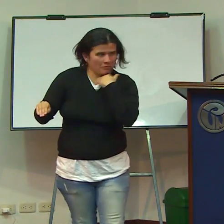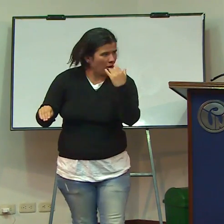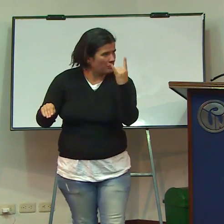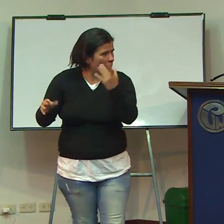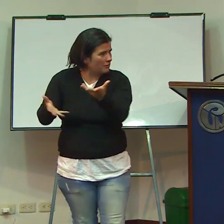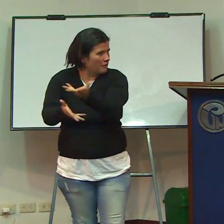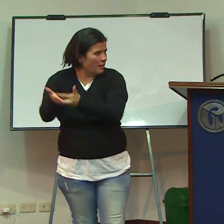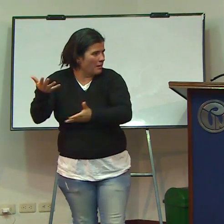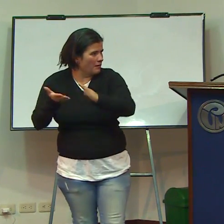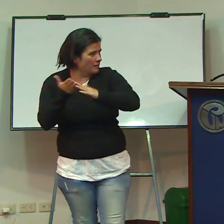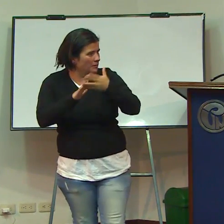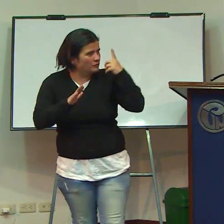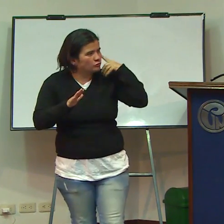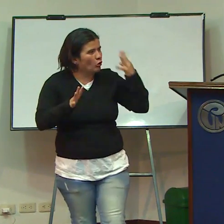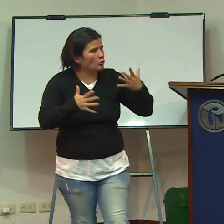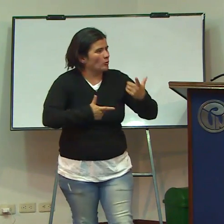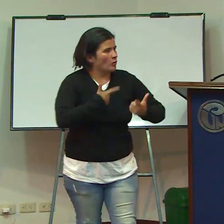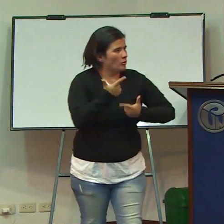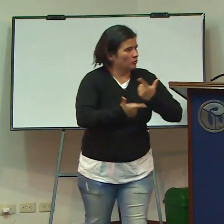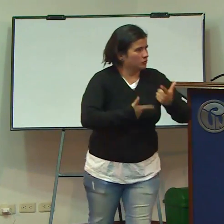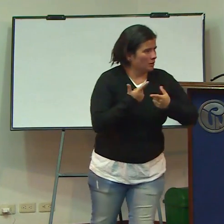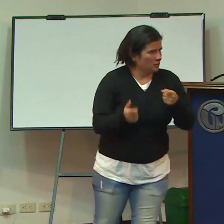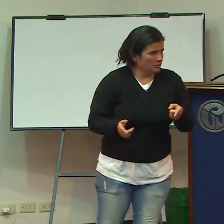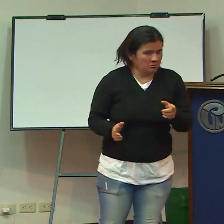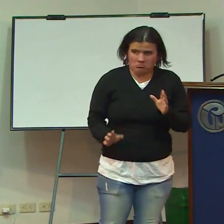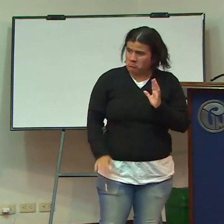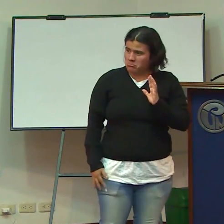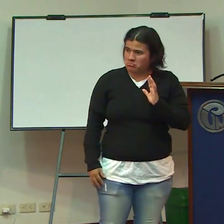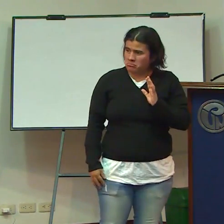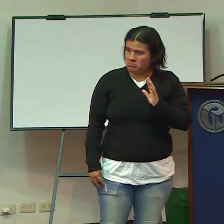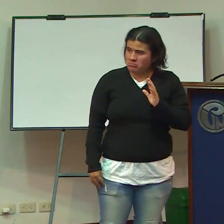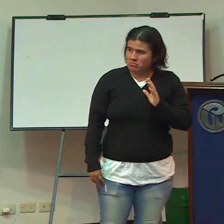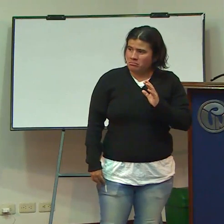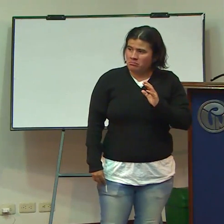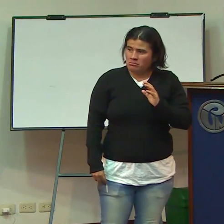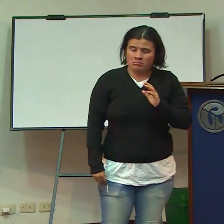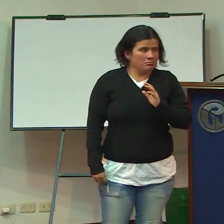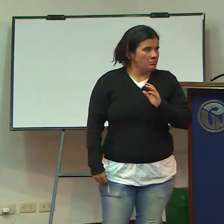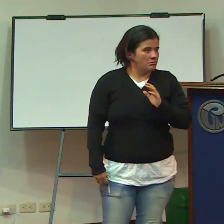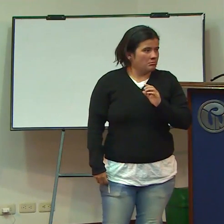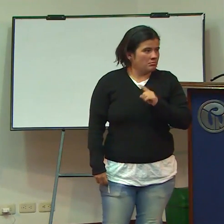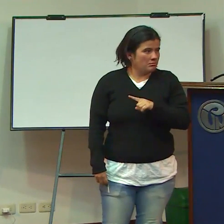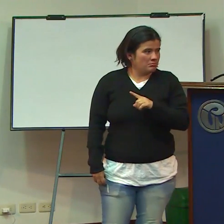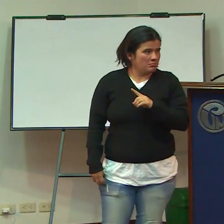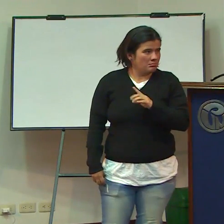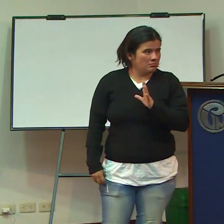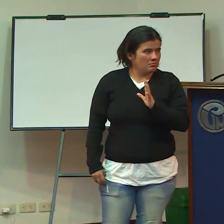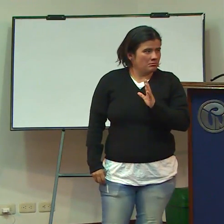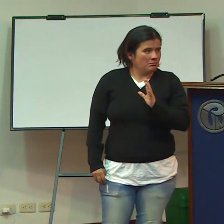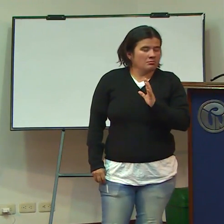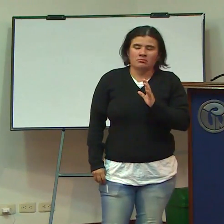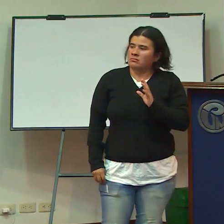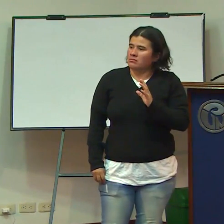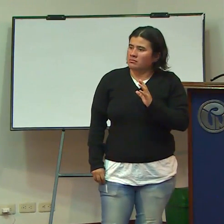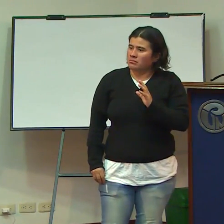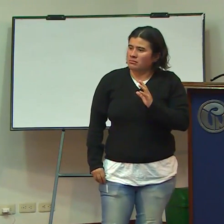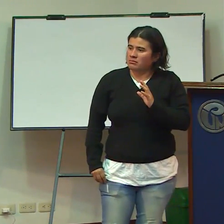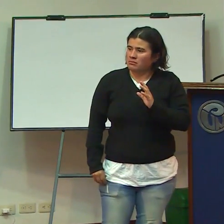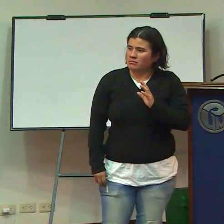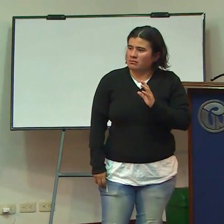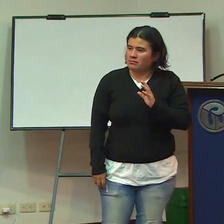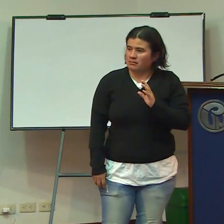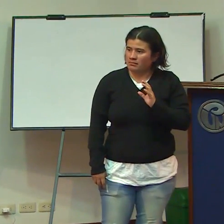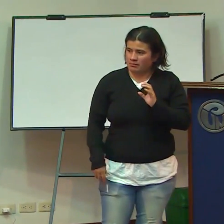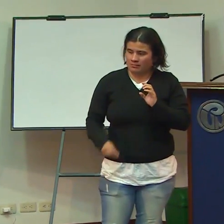no hay participación de personas sordas, si él como representante de nosotros estuvo luchando y participando en esta